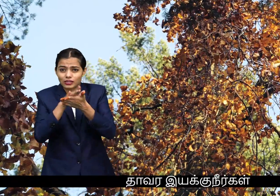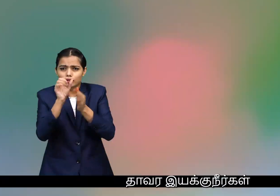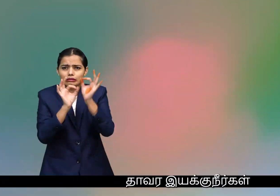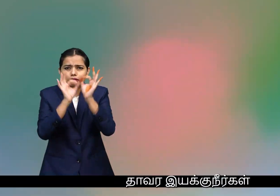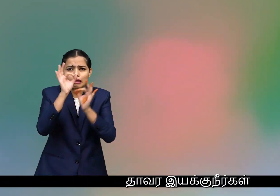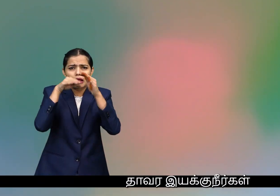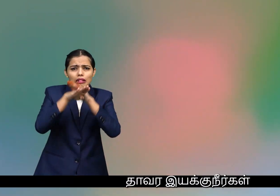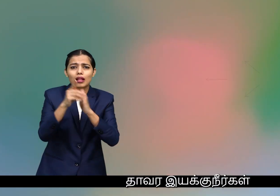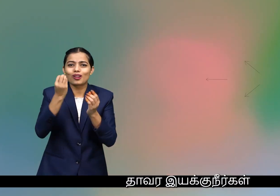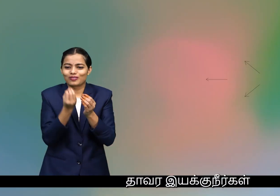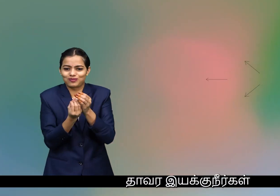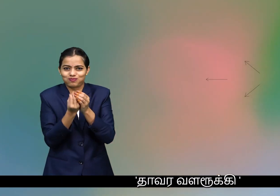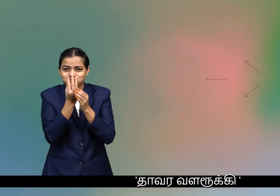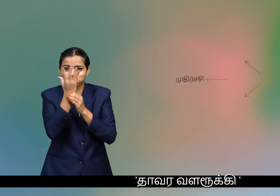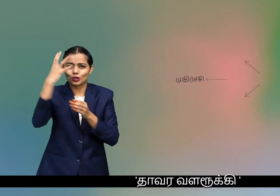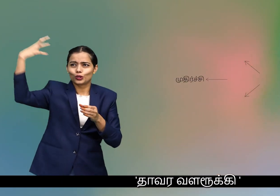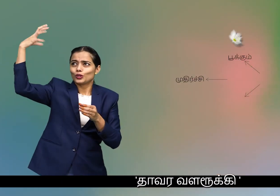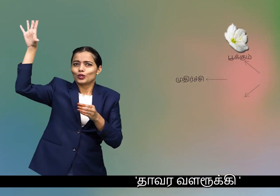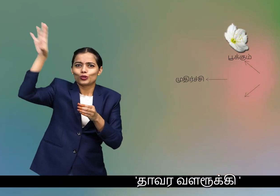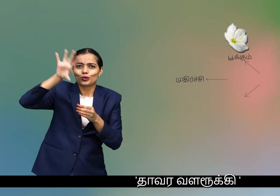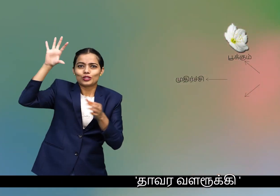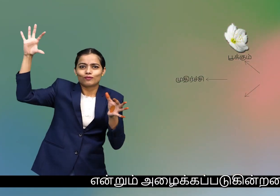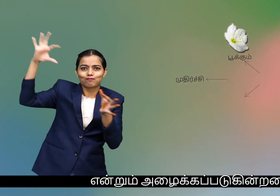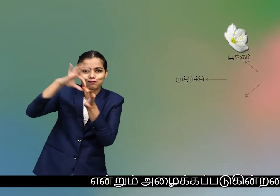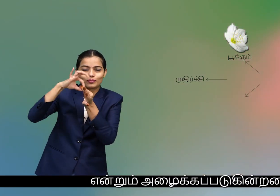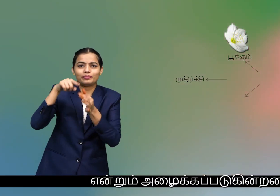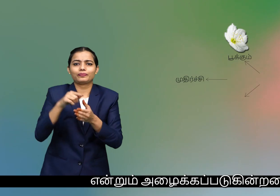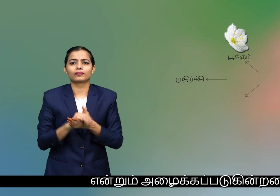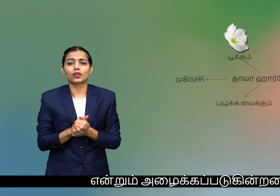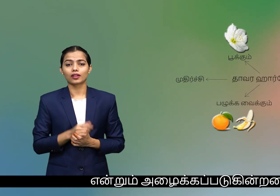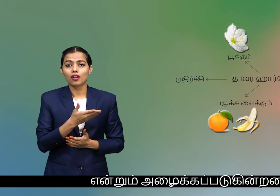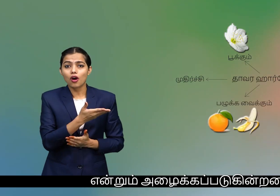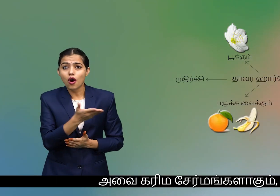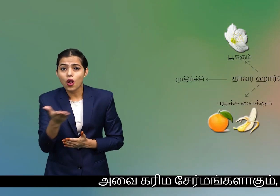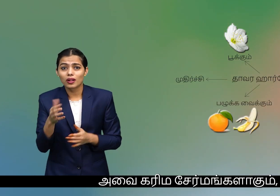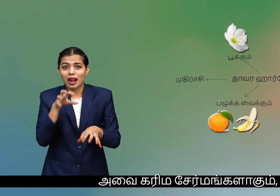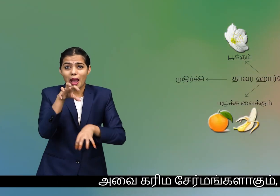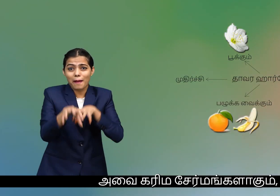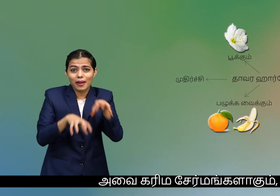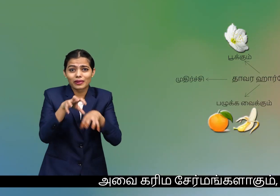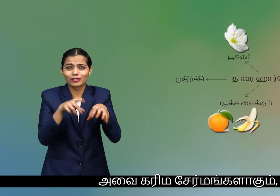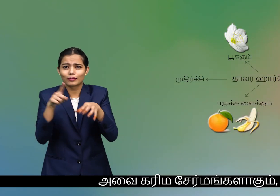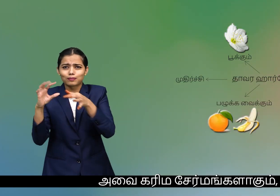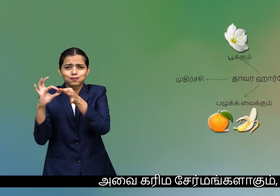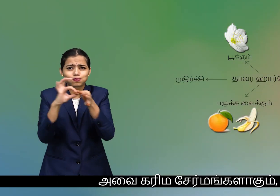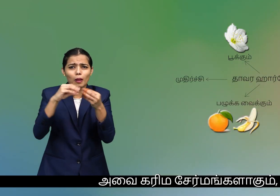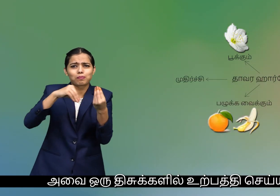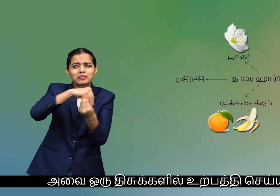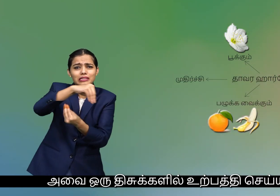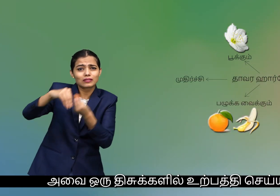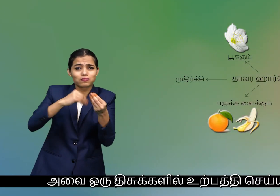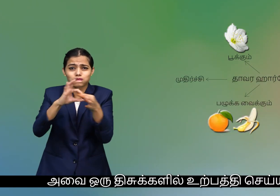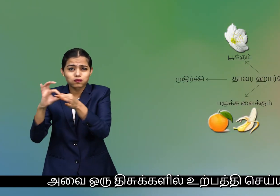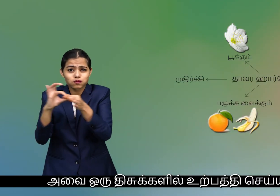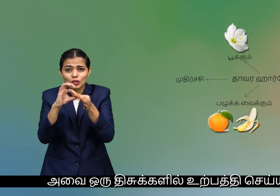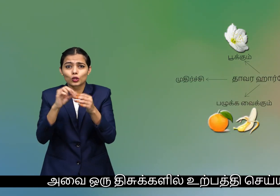தாவர இயக்குநீர்கள் தாவர வளருக்கி என்றும் அழைக்கப்படுகின்றன. அவை கரிம சேர்மங்களாகும். அவை